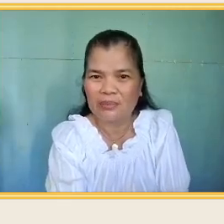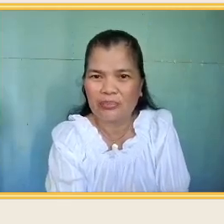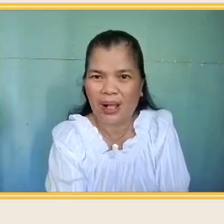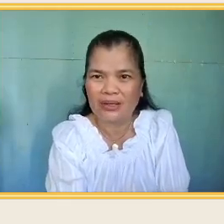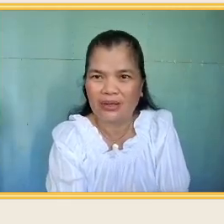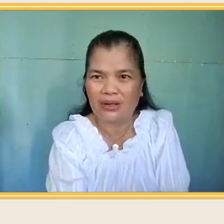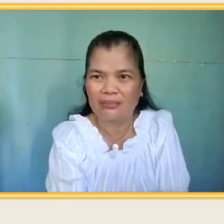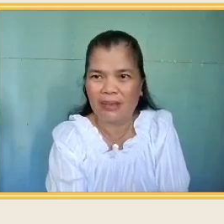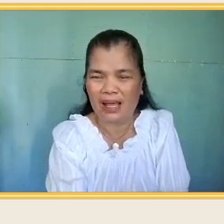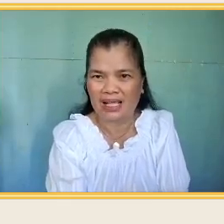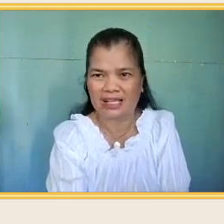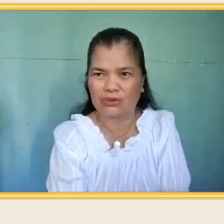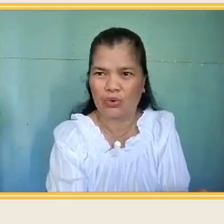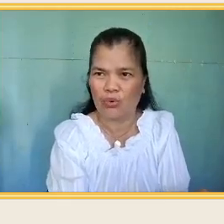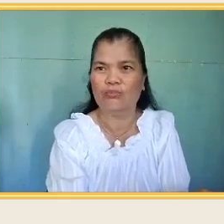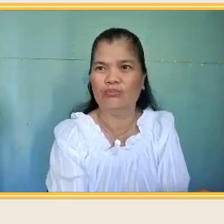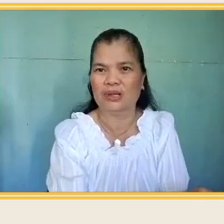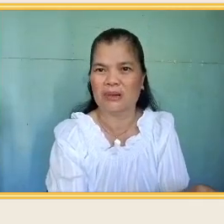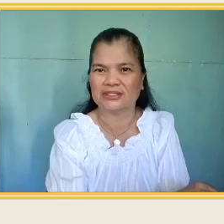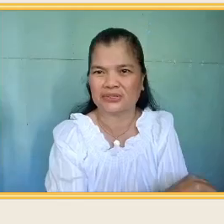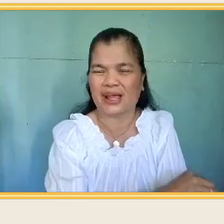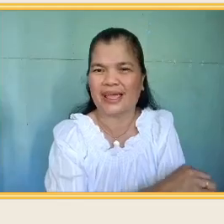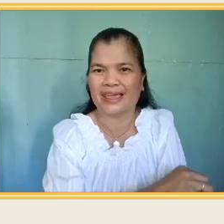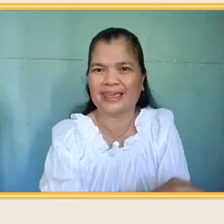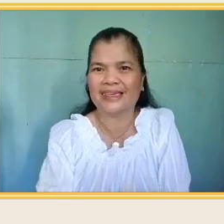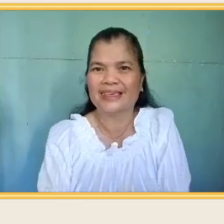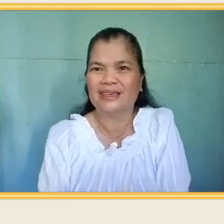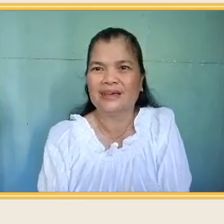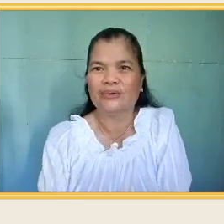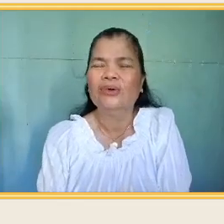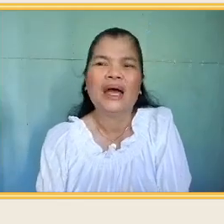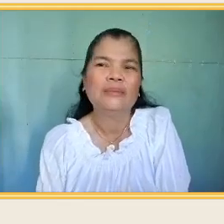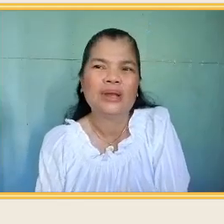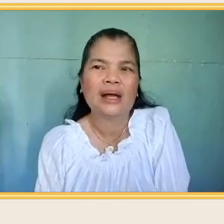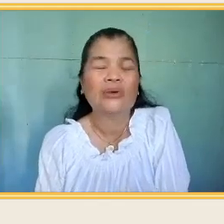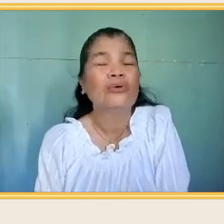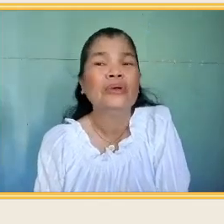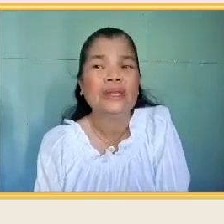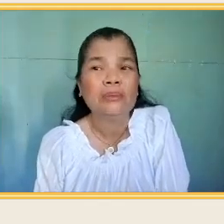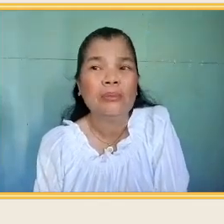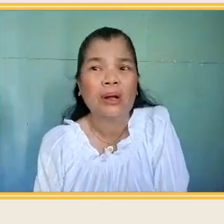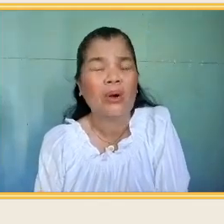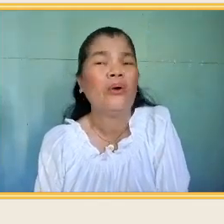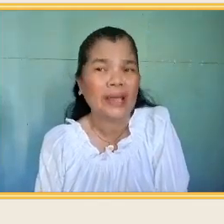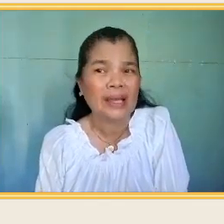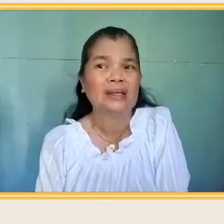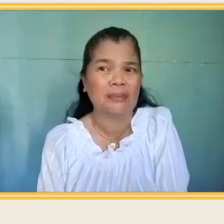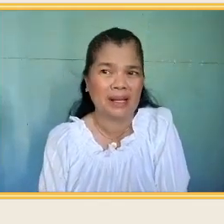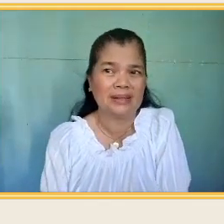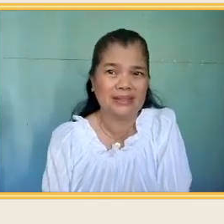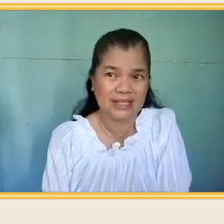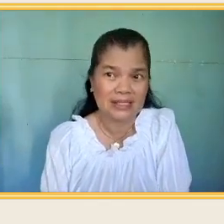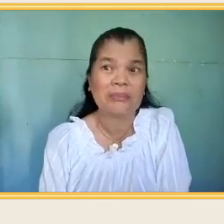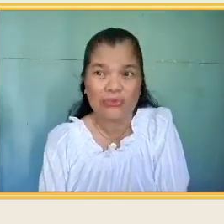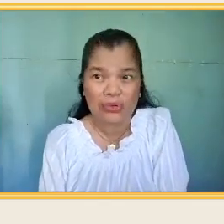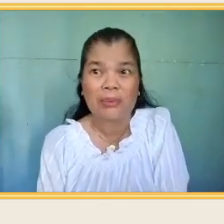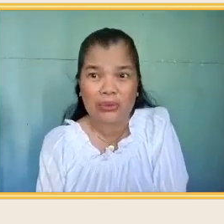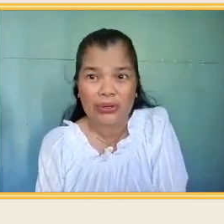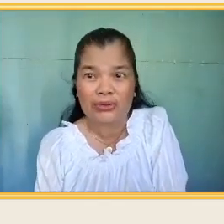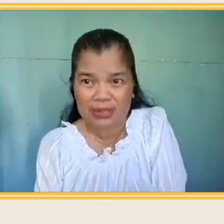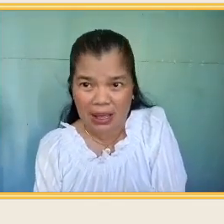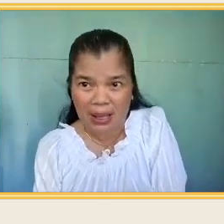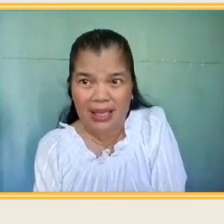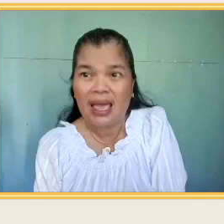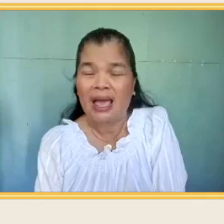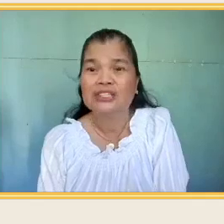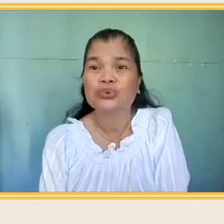Sino ang, malakas ang loob na mag-try? Hulaan mo lang. O kung hindi mo makuha, okay lang naman. Sasabihin ko naman